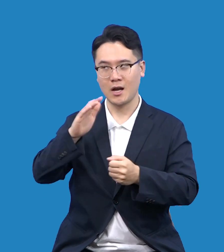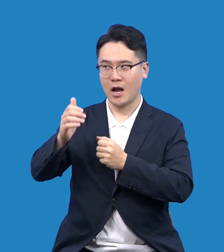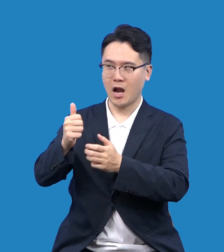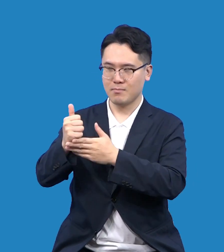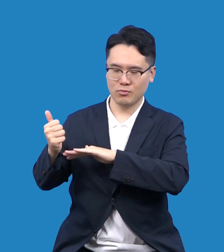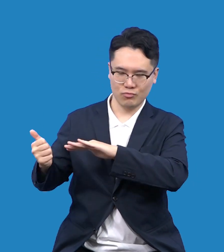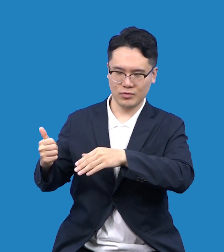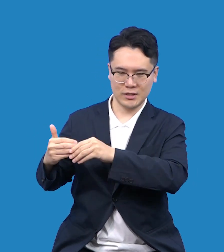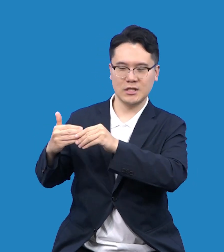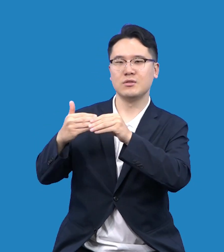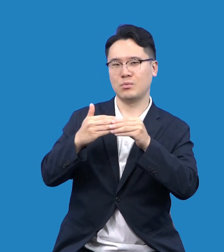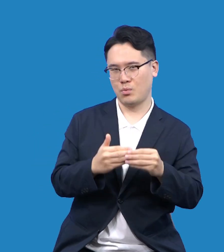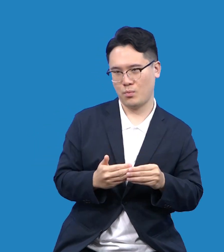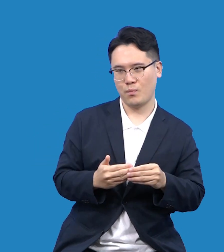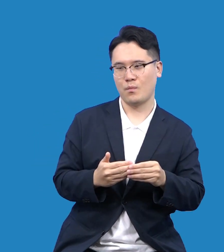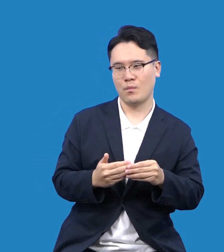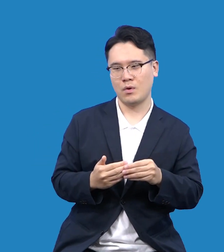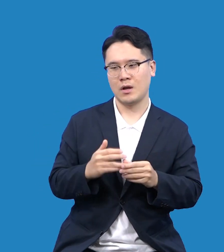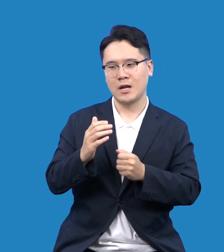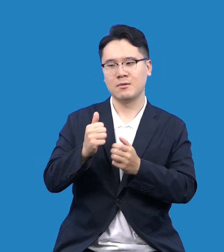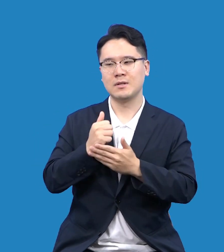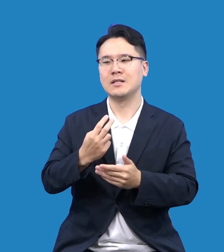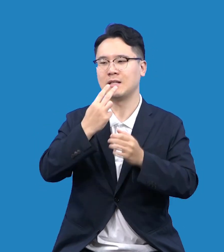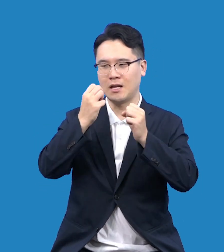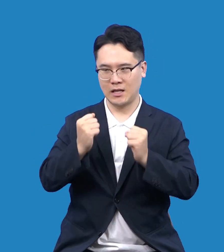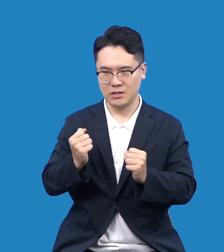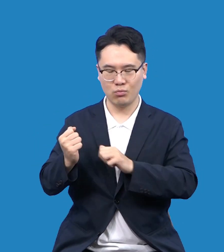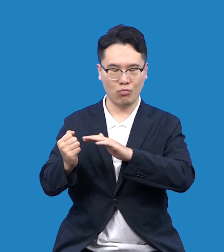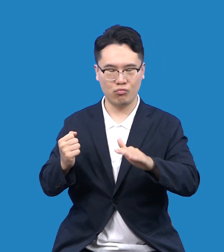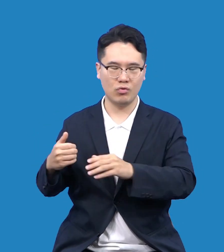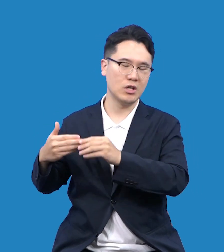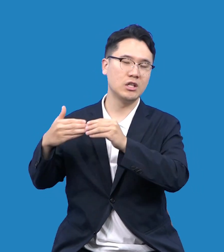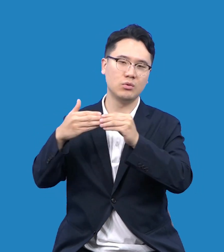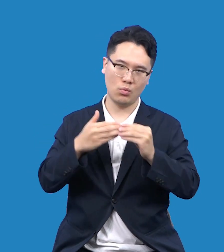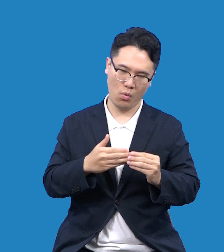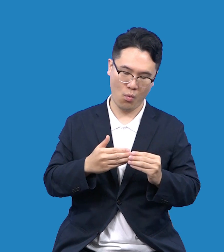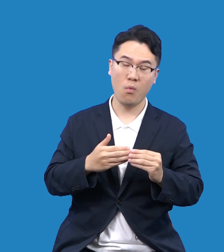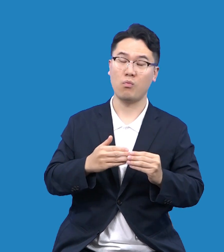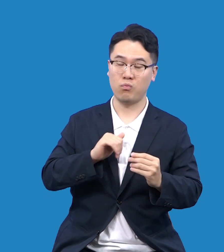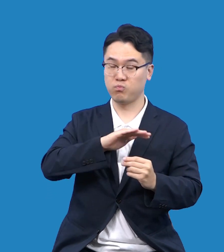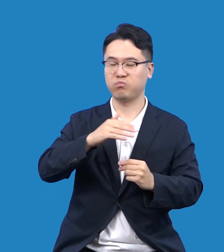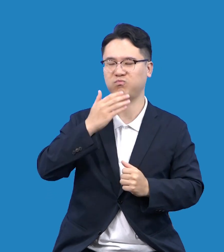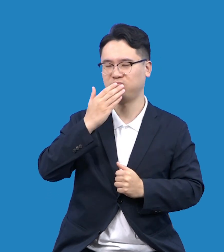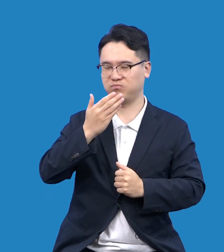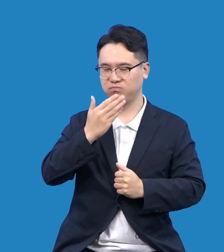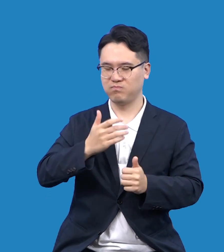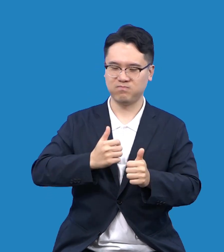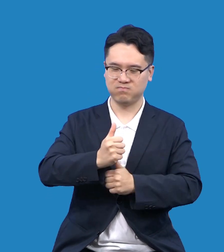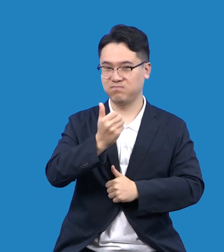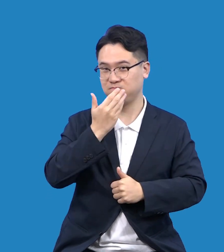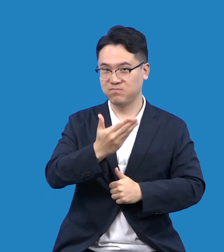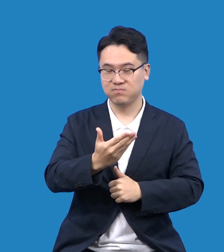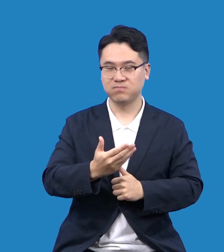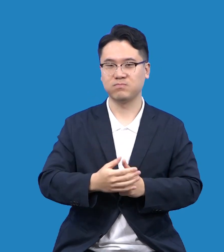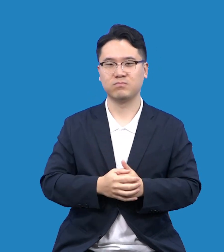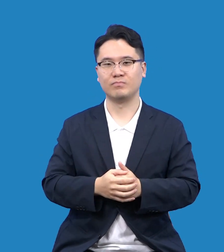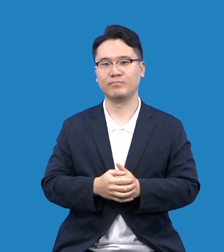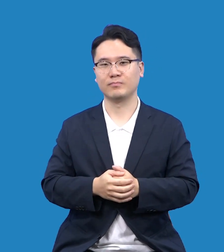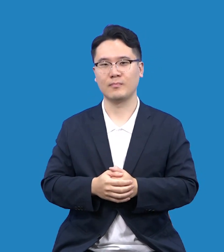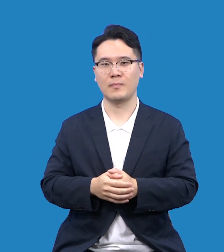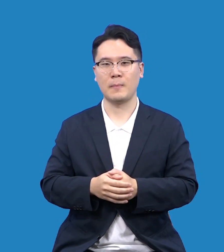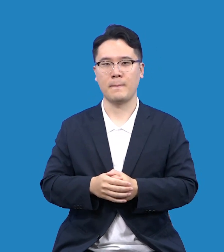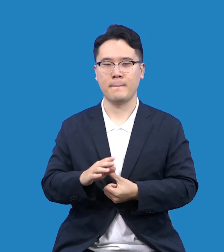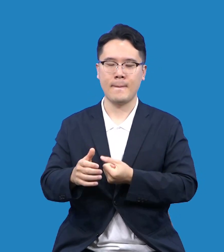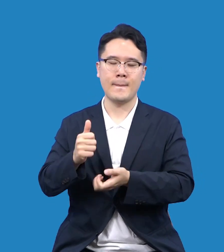것. 하나님은 살아계시고 하나님이 우리를 인도하신다면 우리는 승리할 수가 있다는 것이죠. 이런